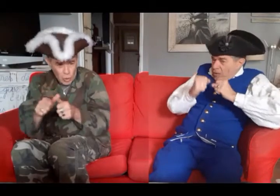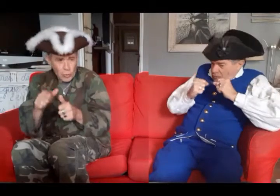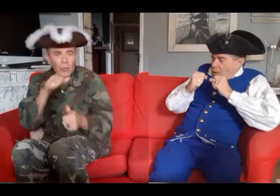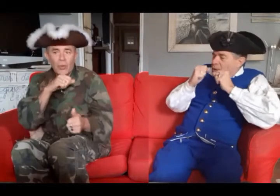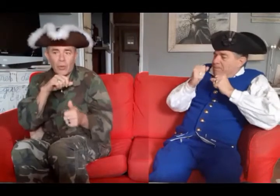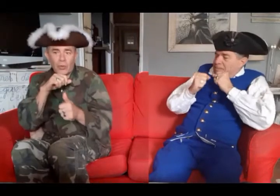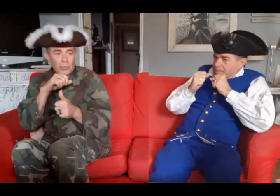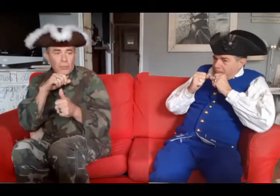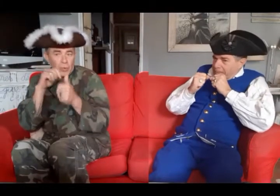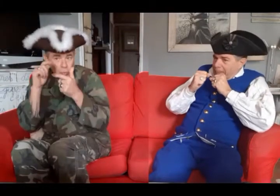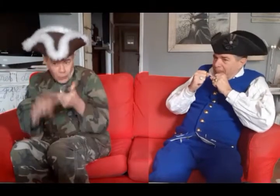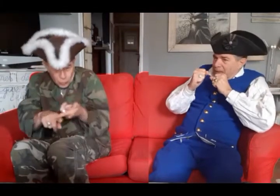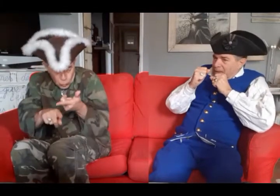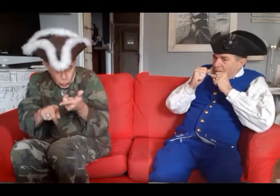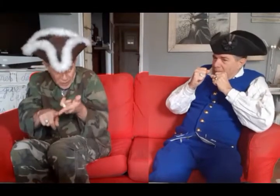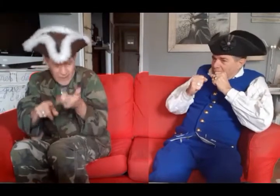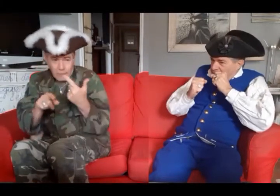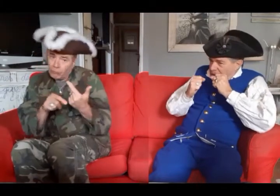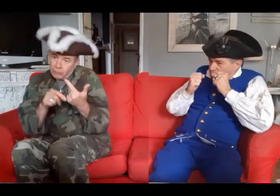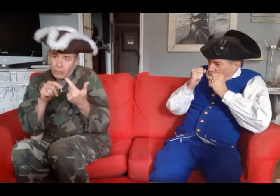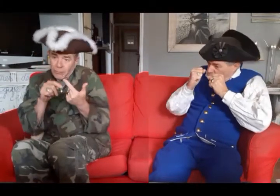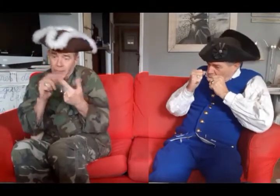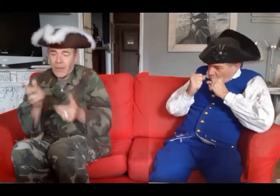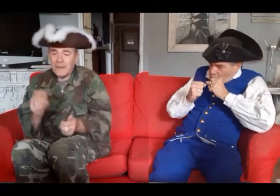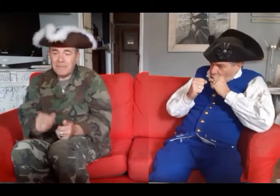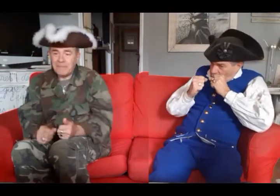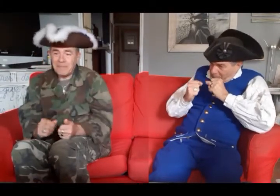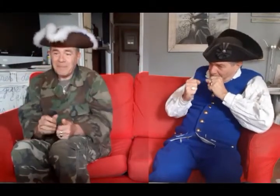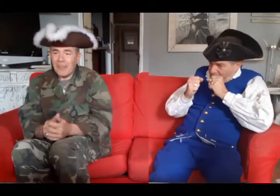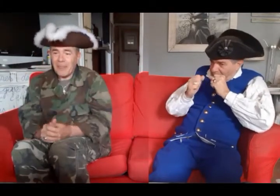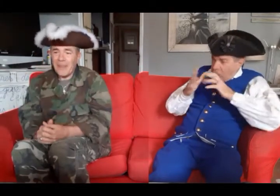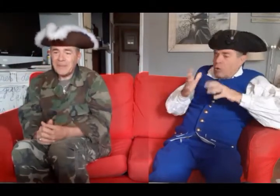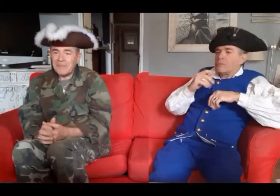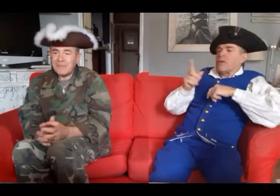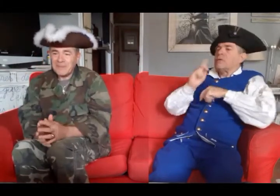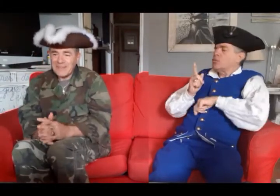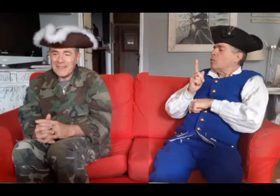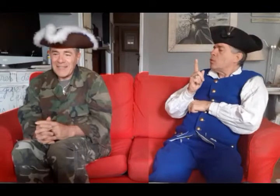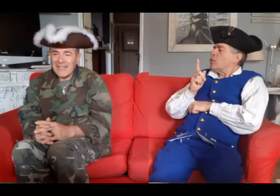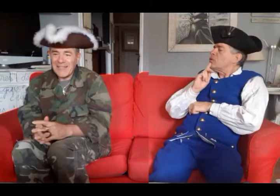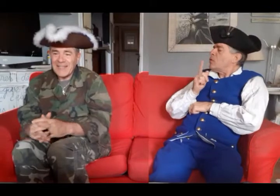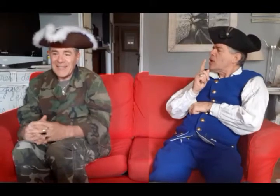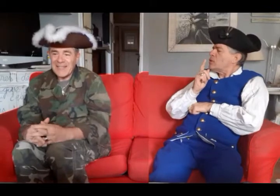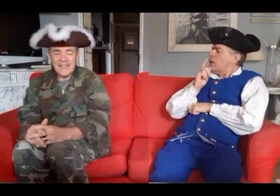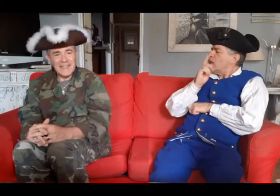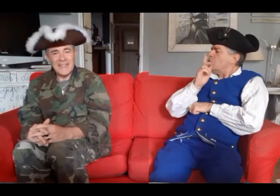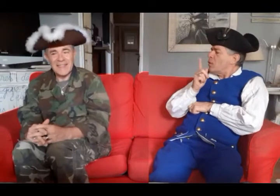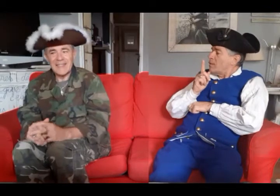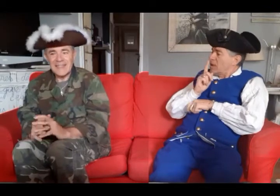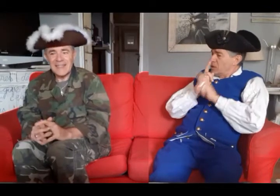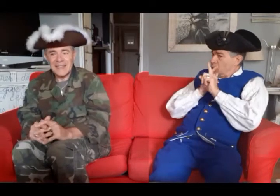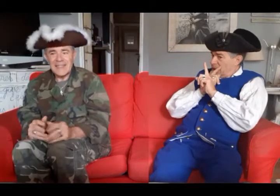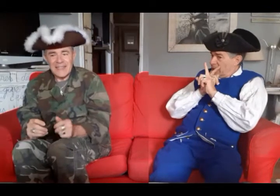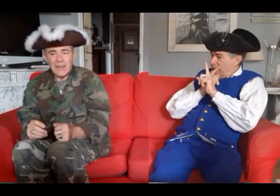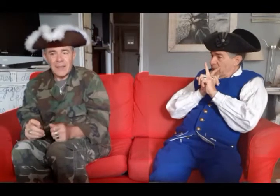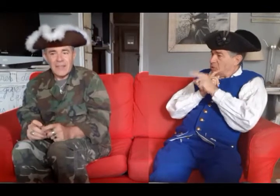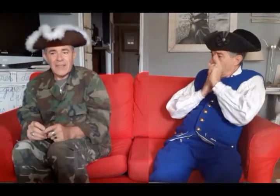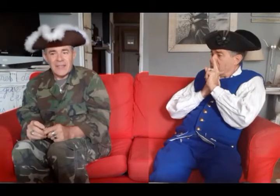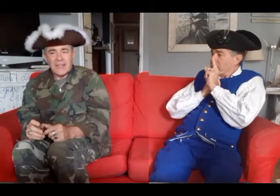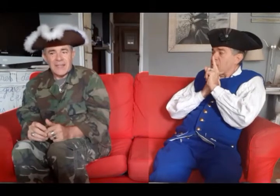chiottes. Corvées de patates. Enfin, tout, quoi. D'accord. Bon, Bruno, est-ce que tu accepterais, donc, pour être militaire, d'aller d'abord chez le coiffeur, parce qu'il